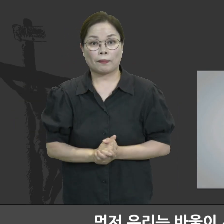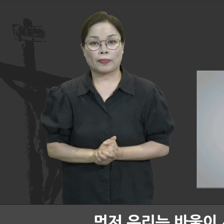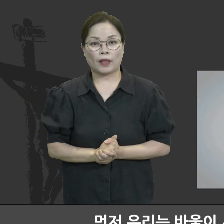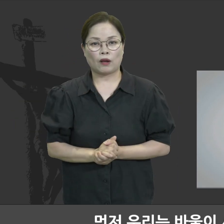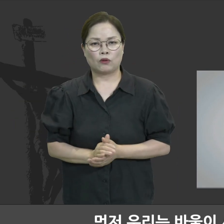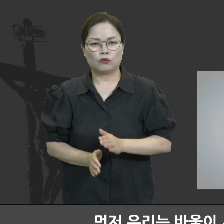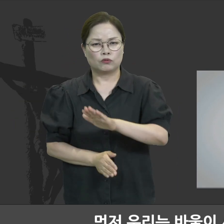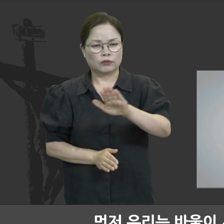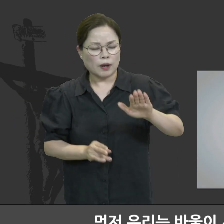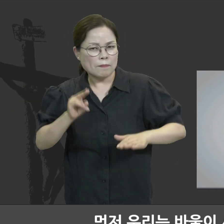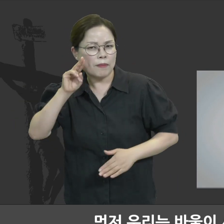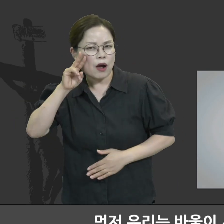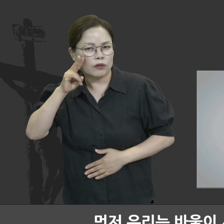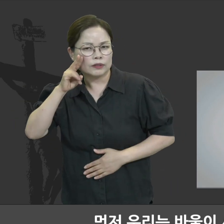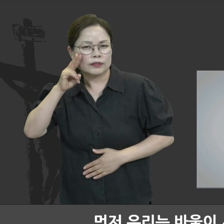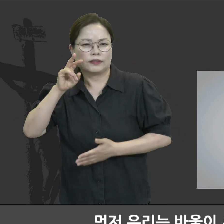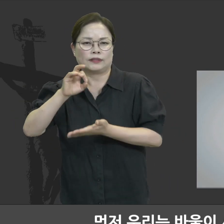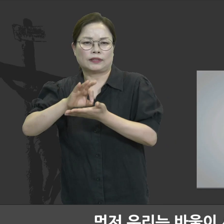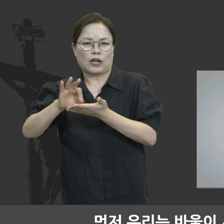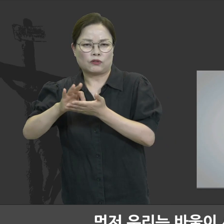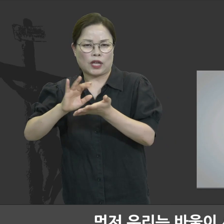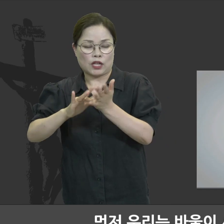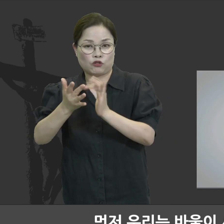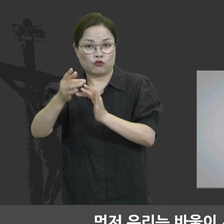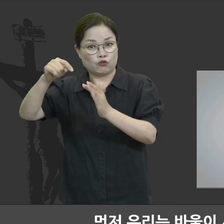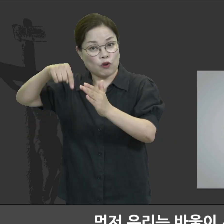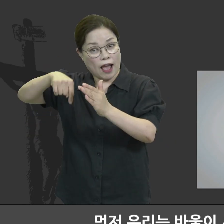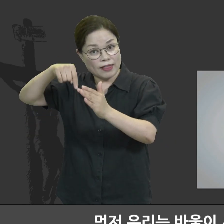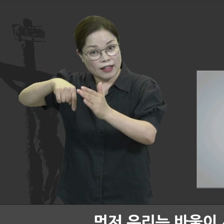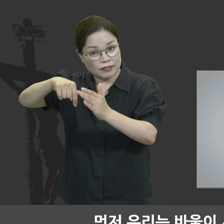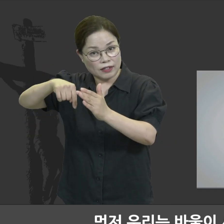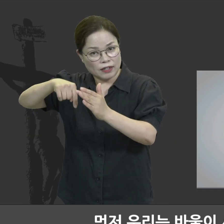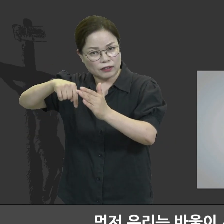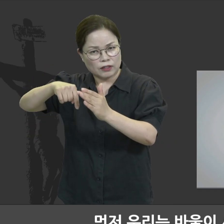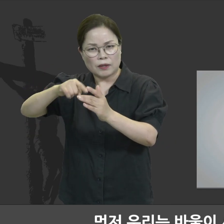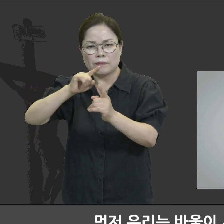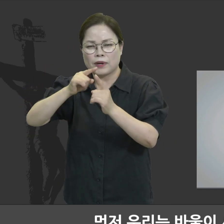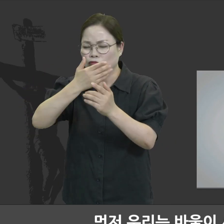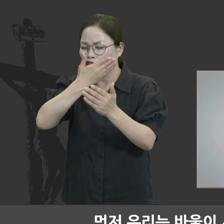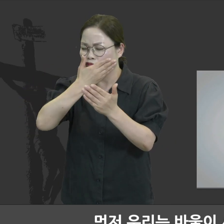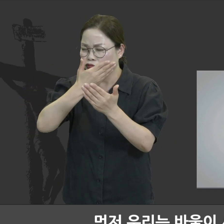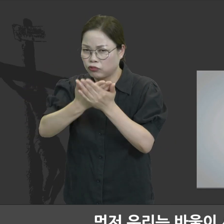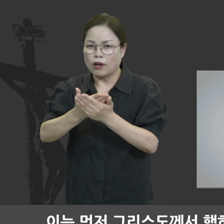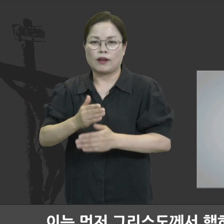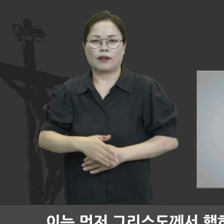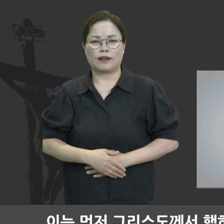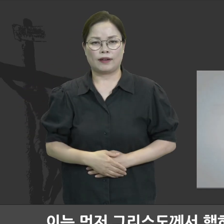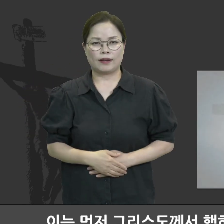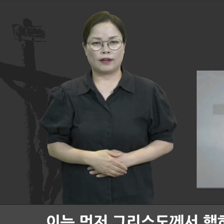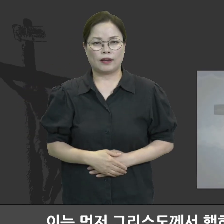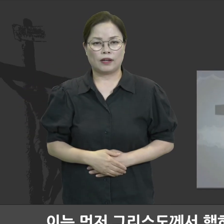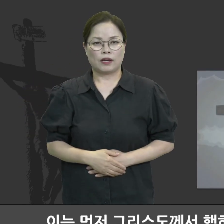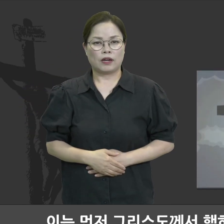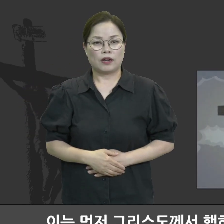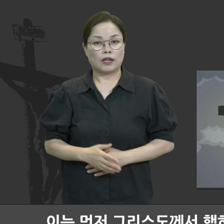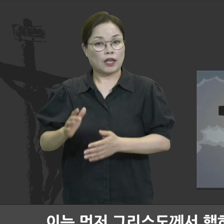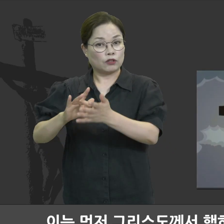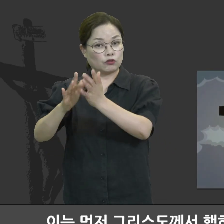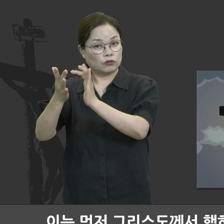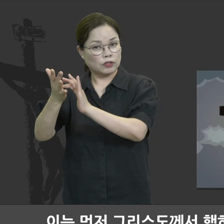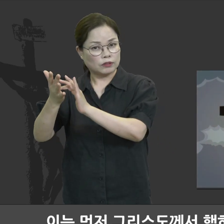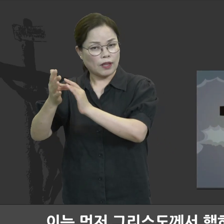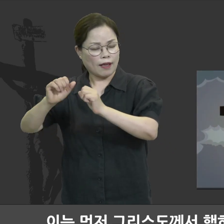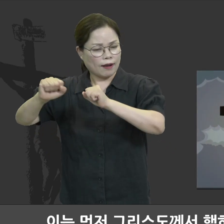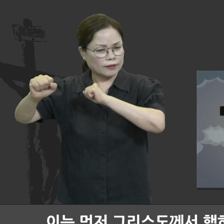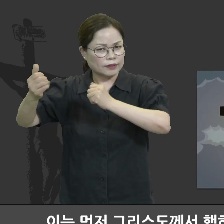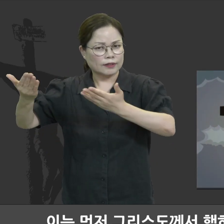먼저 우리는 바울이 사용하는 그리스도 안에서라는 말에 주목해야 합니다. 이는 먼저